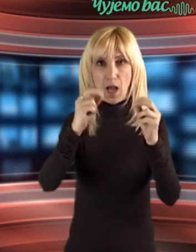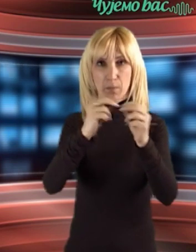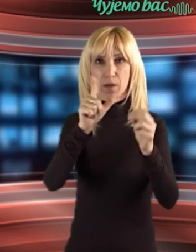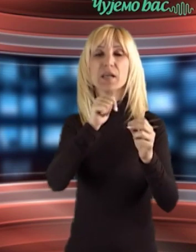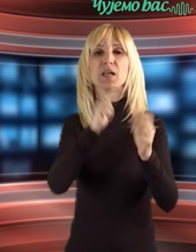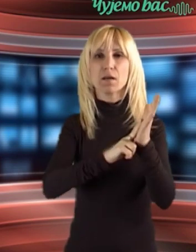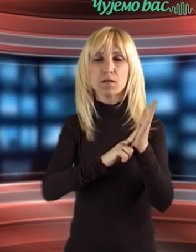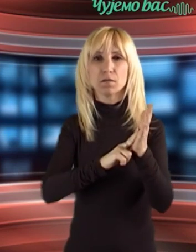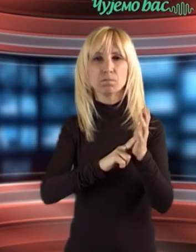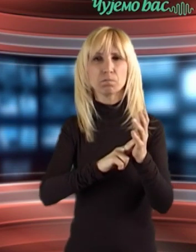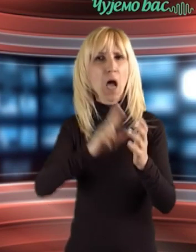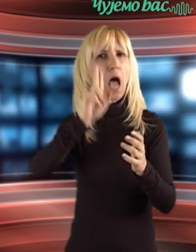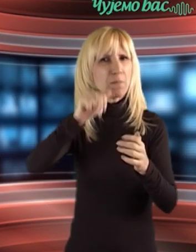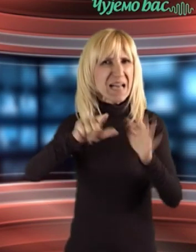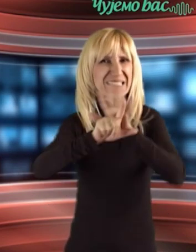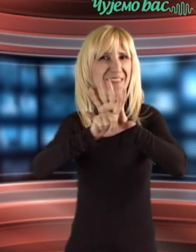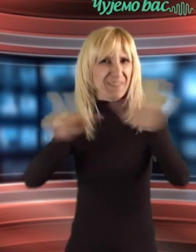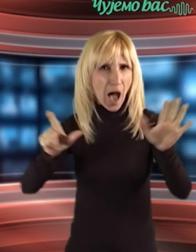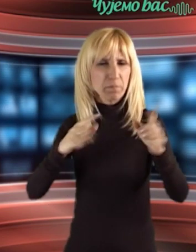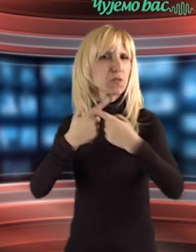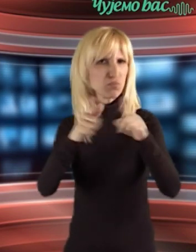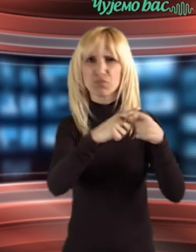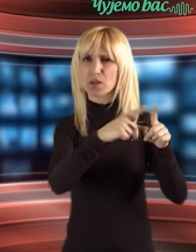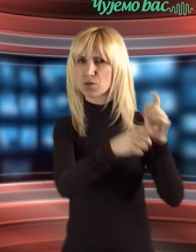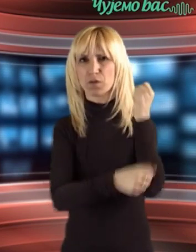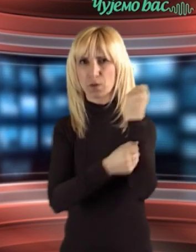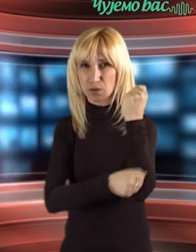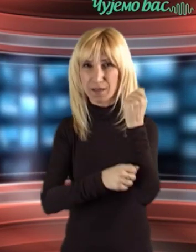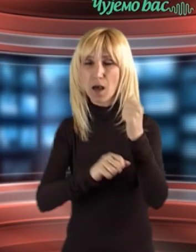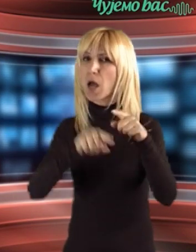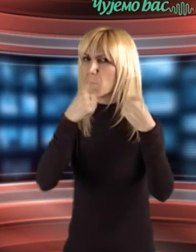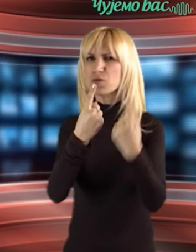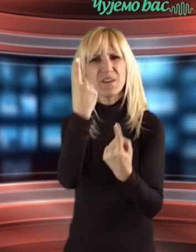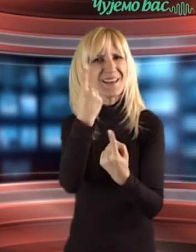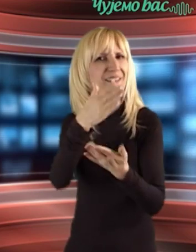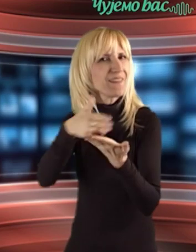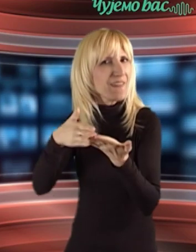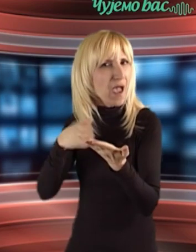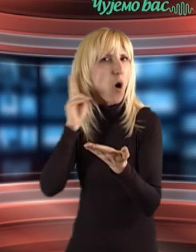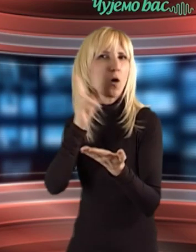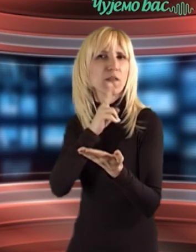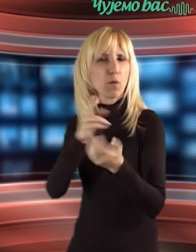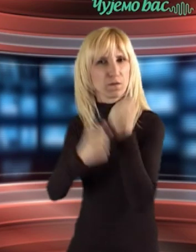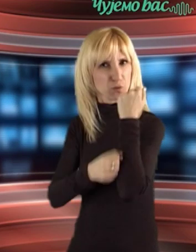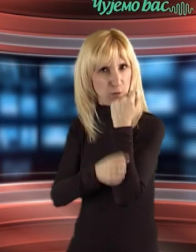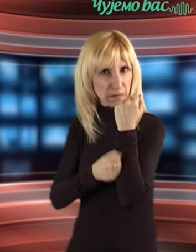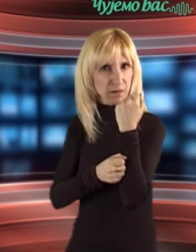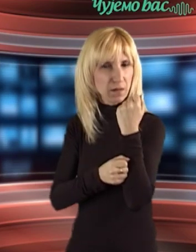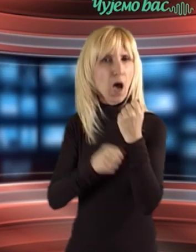gde između 17 različitih univerziteta postoji jedan deo koji se zove Deaf Studies,